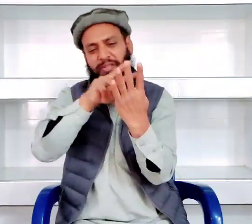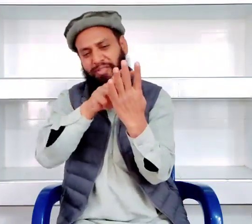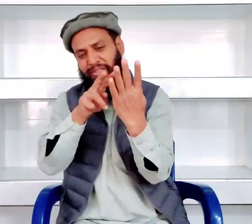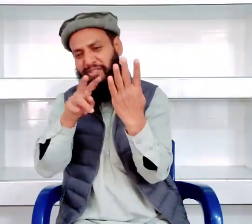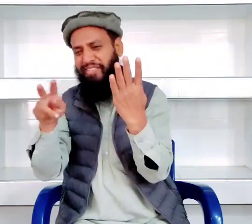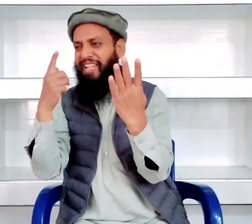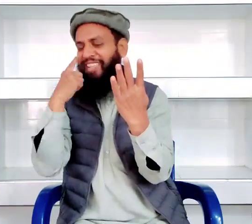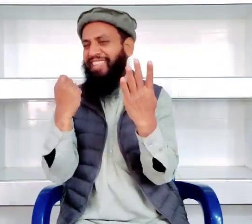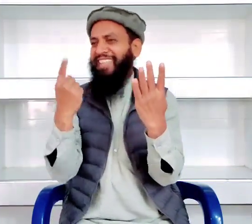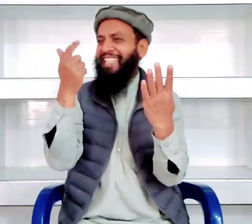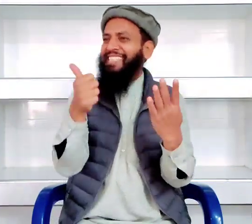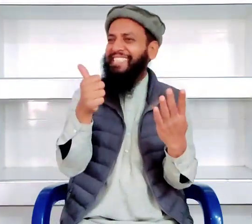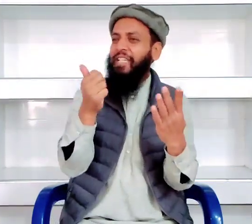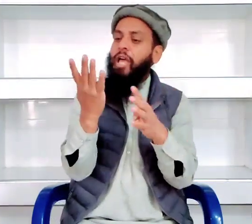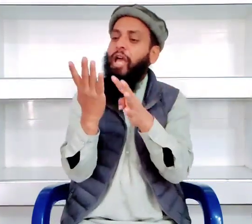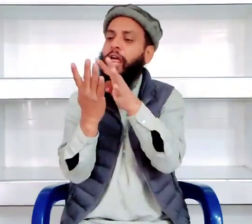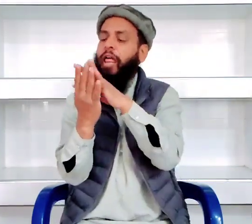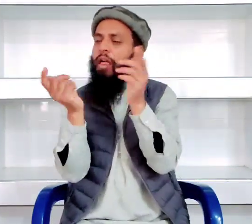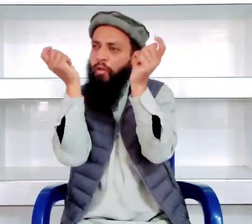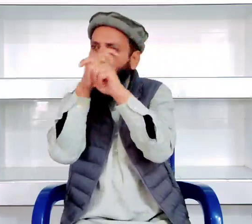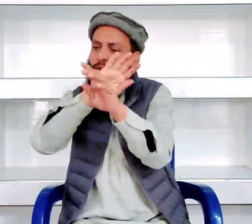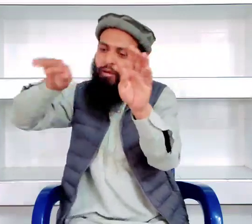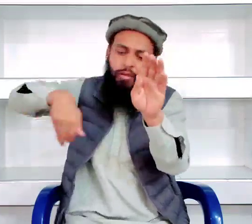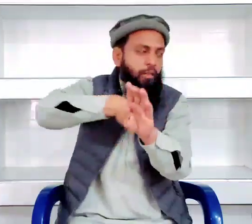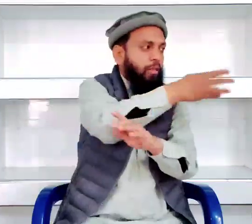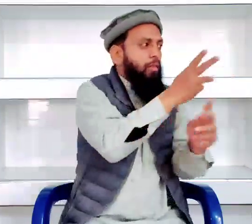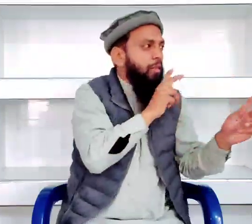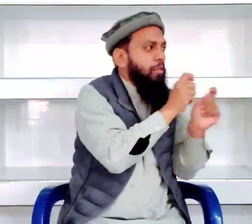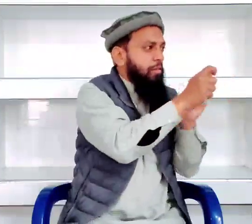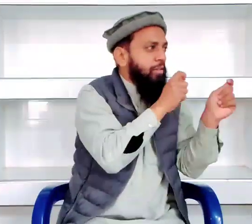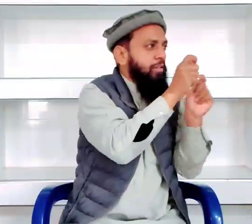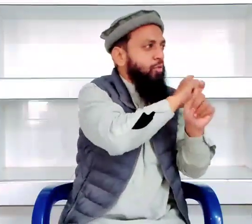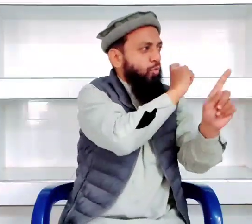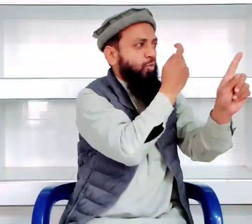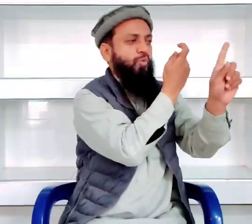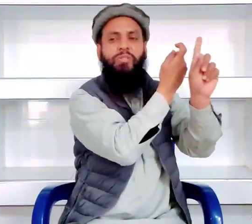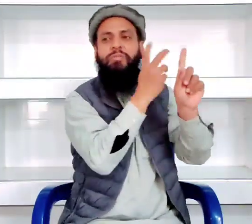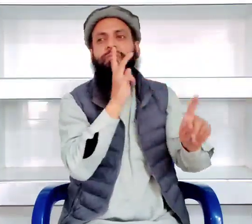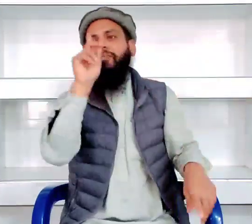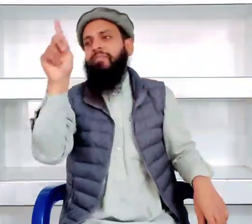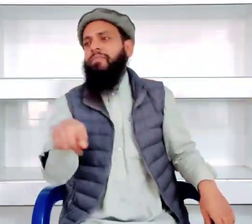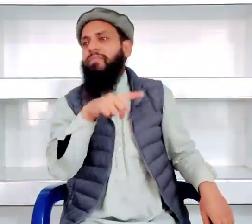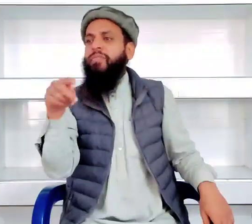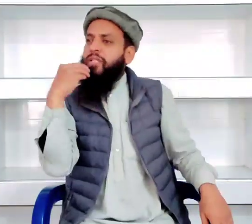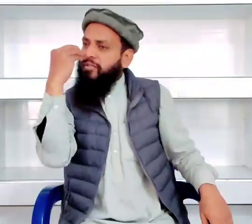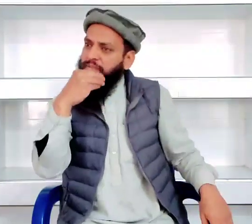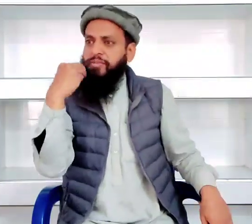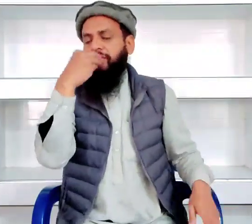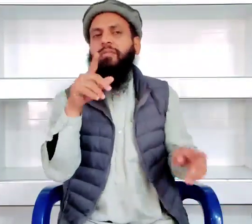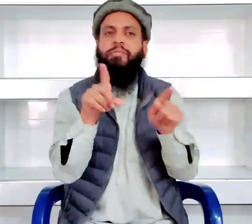اسی کافیاں نو جا کے راہ دے اندر مل دے فنشتری منہ منتہاما اسی انہاں کولو کھانا خرید لیں دے پر ہاں